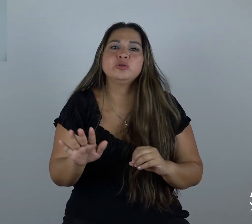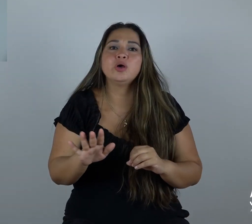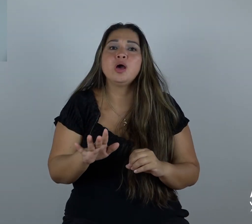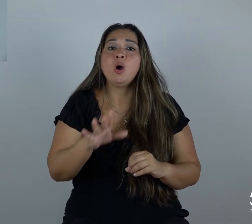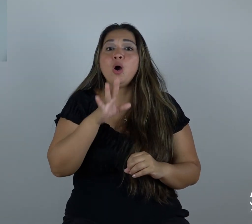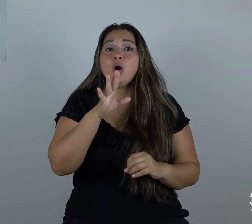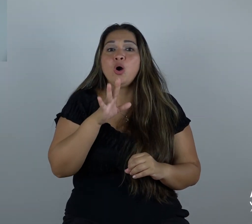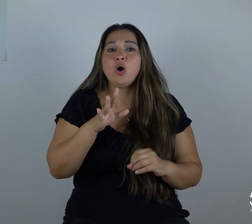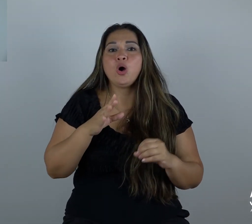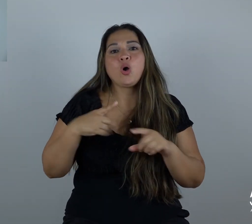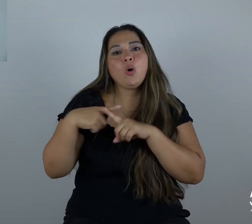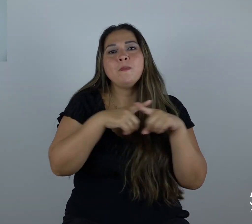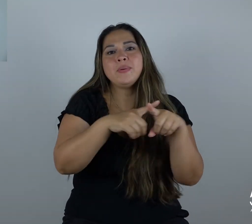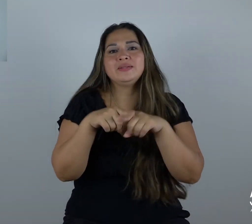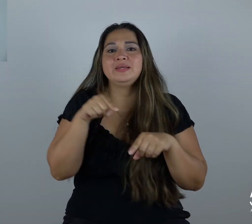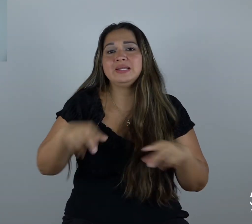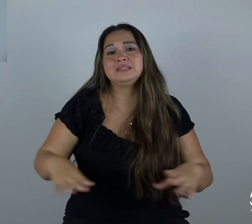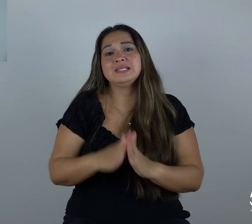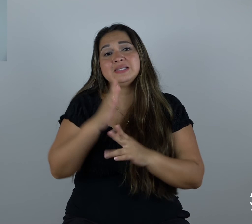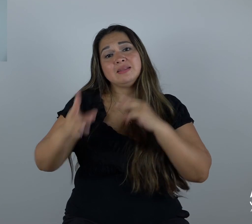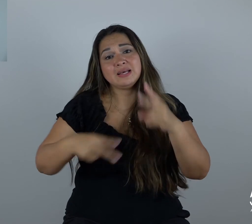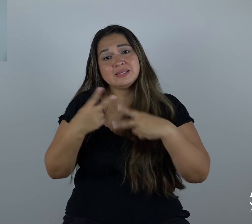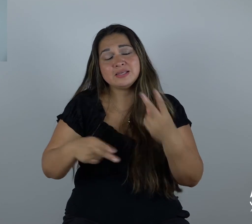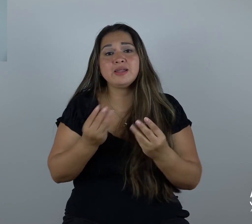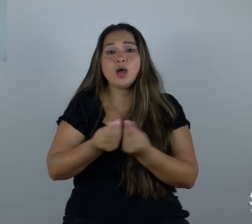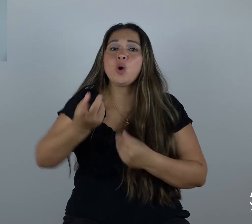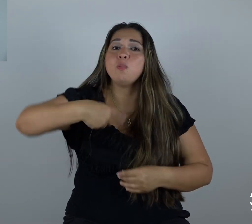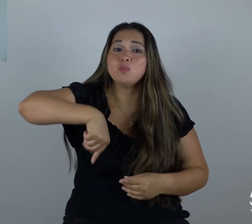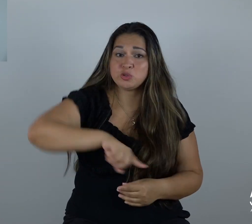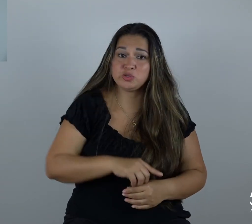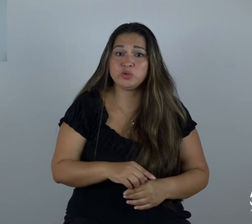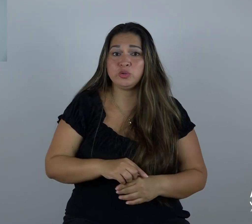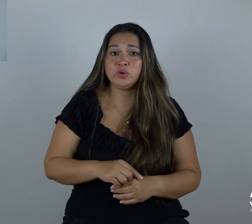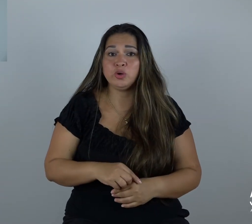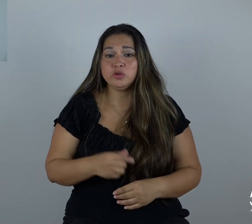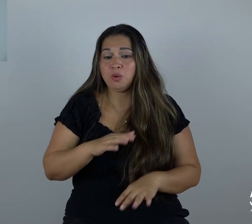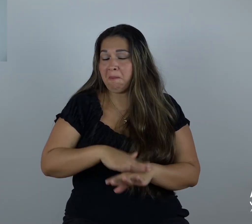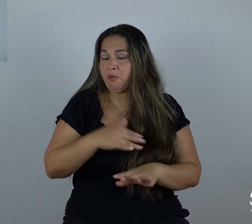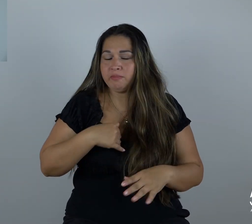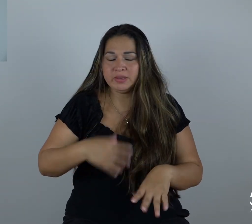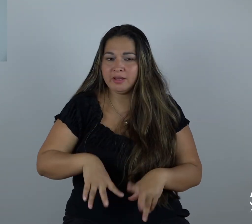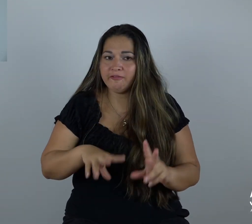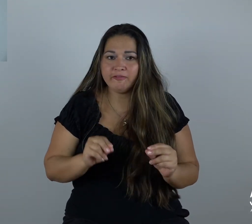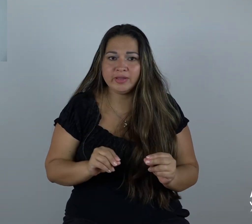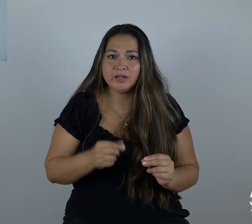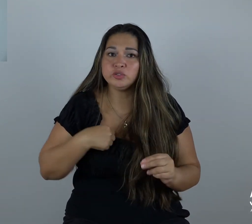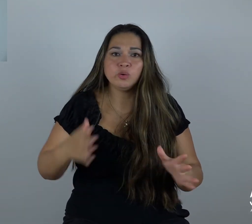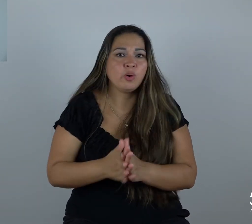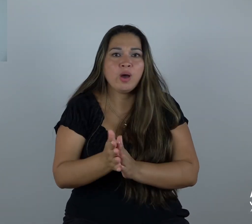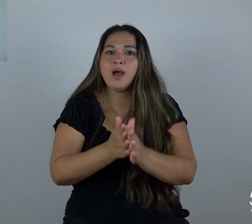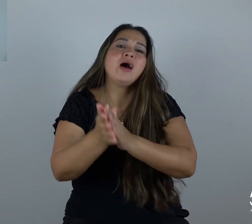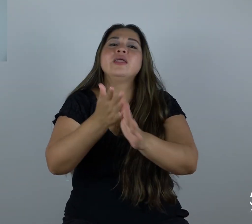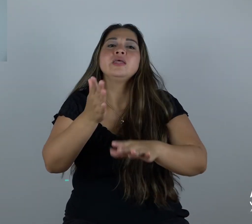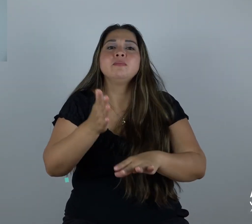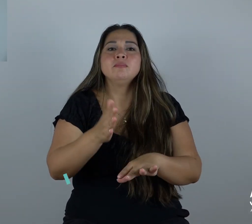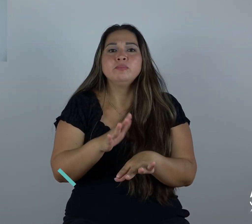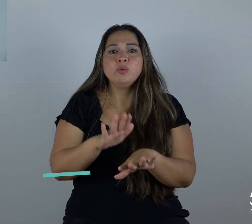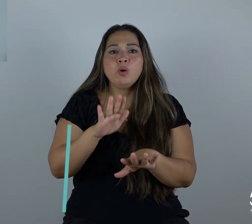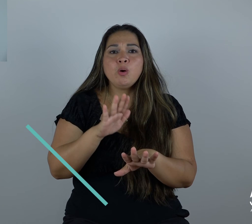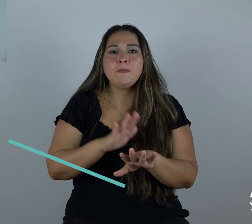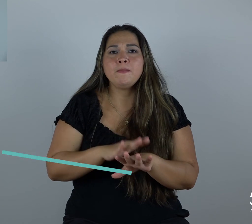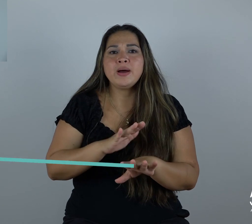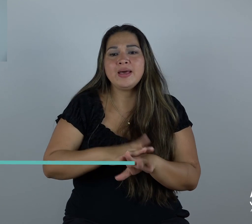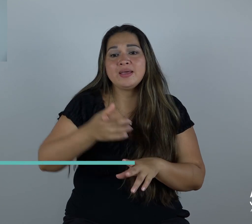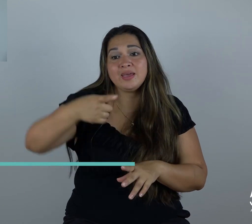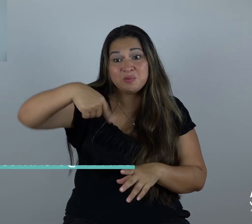estoy compartiendo con Él. Por mi parte, nada más con respecto a esto. Espero que os haya ayudado. Seguimos animando a que